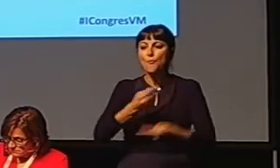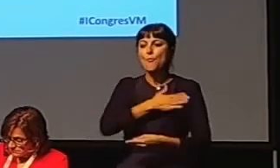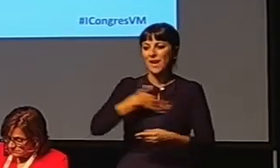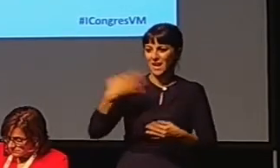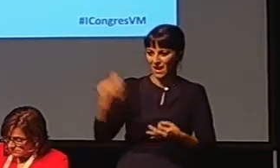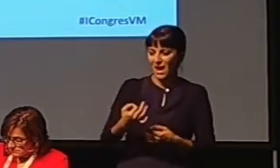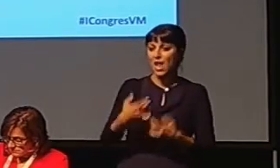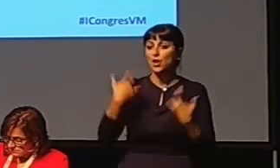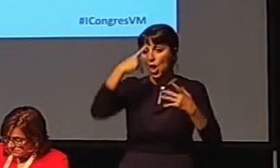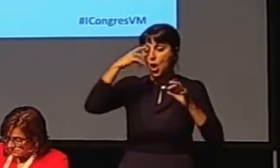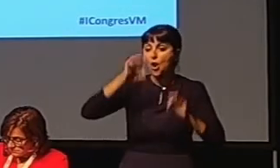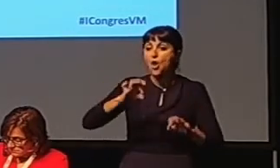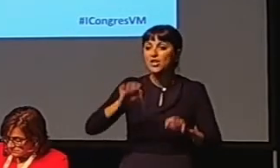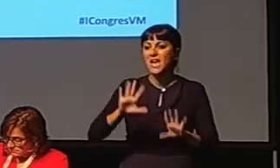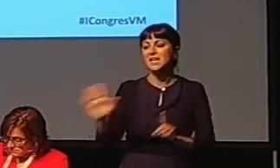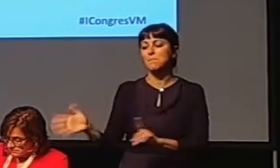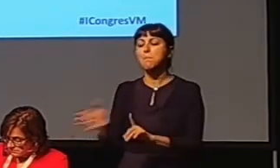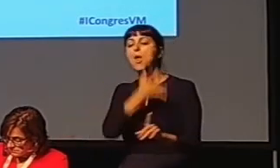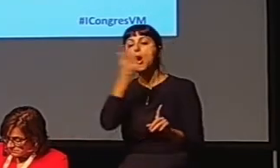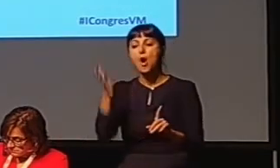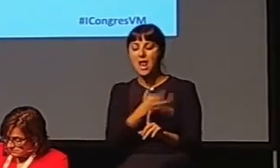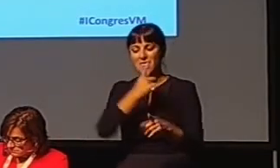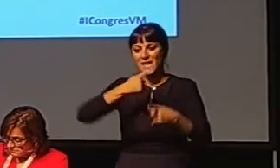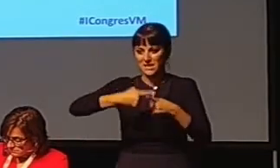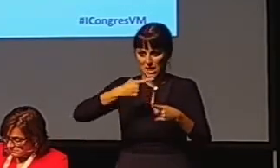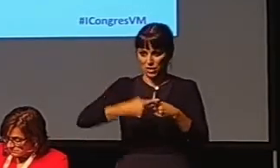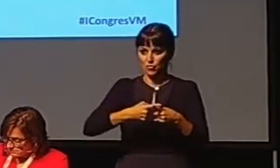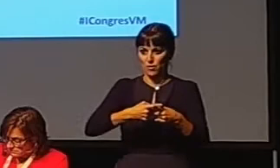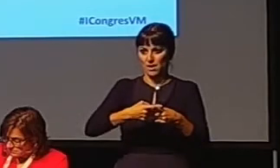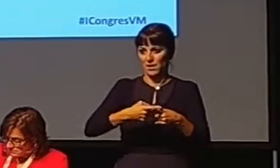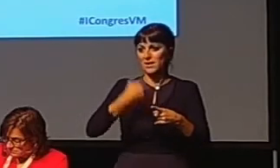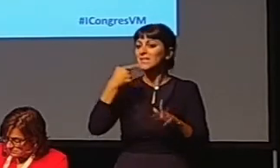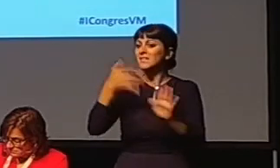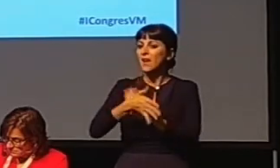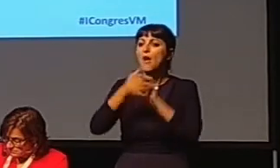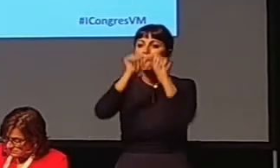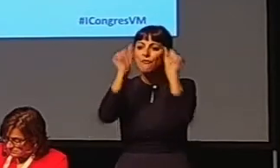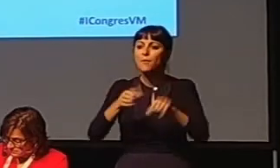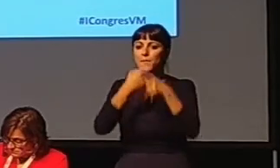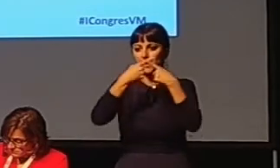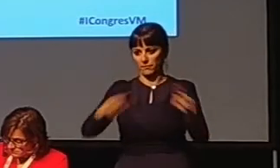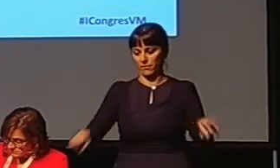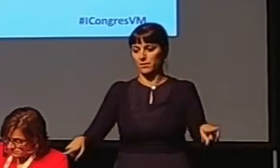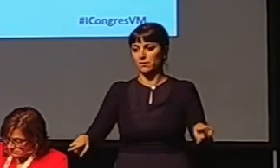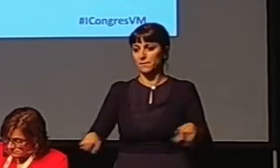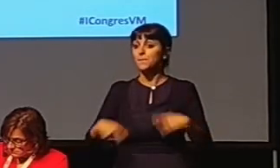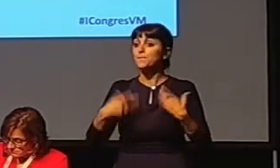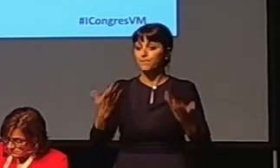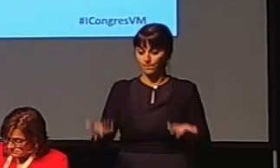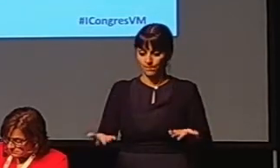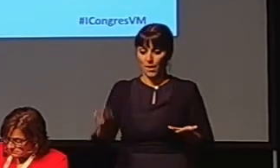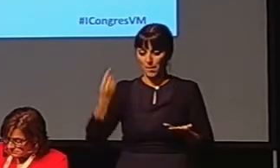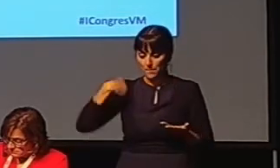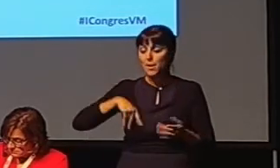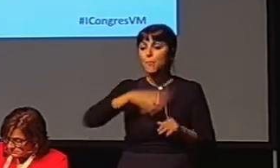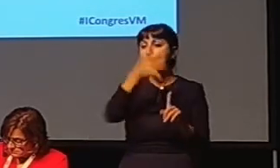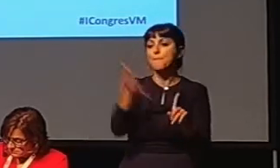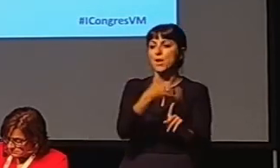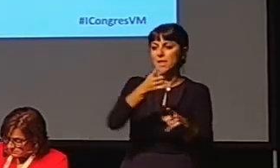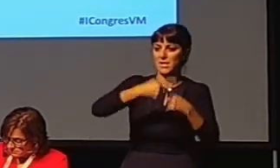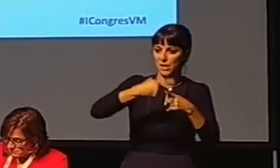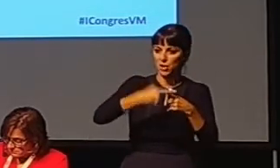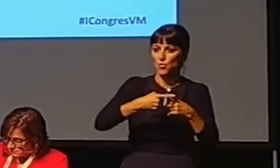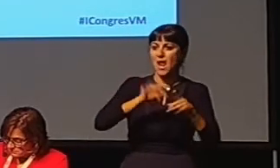configura les violències sexuals de forma diferent i, ja veure, i té a veure precisament per el fet de com es configura la violència sexual com un